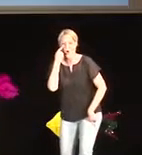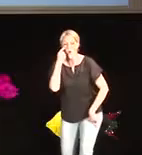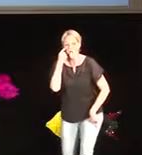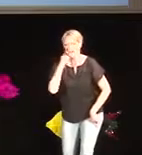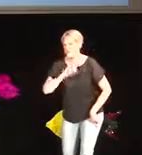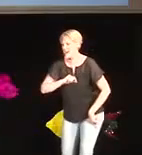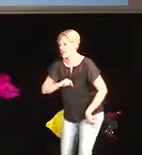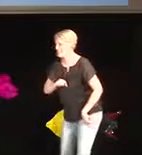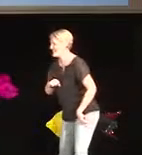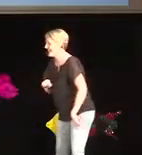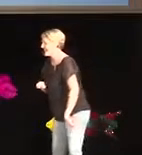On va voir ça.